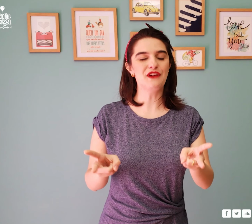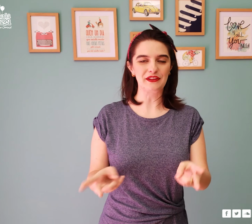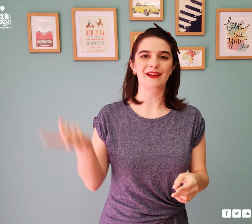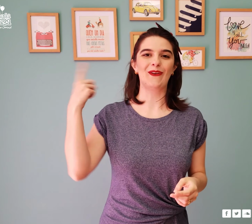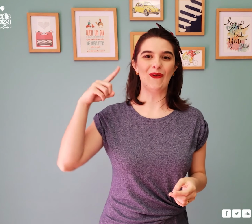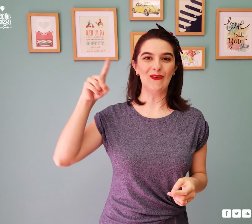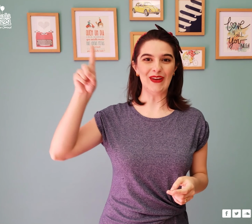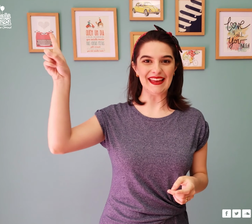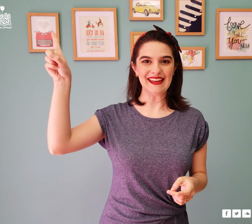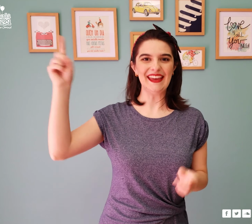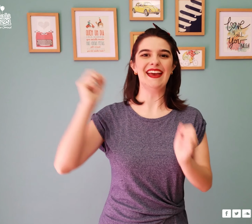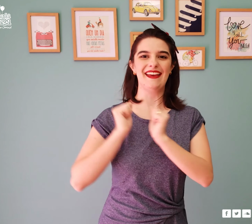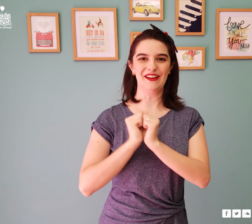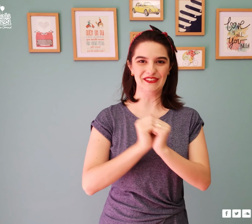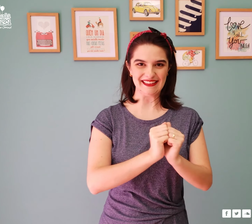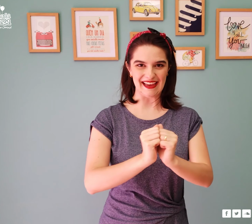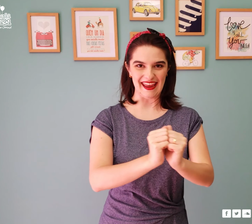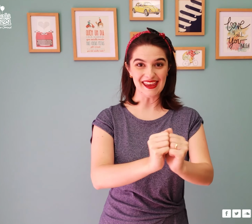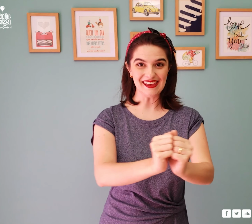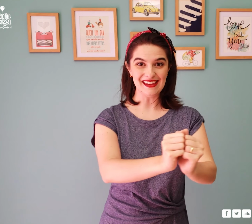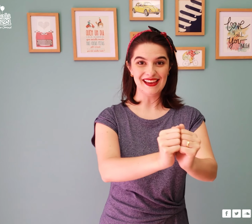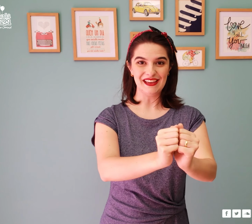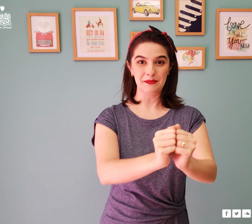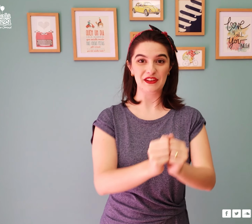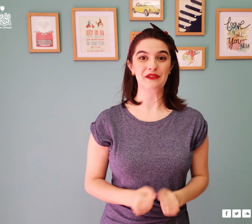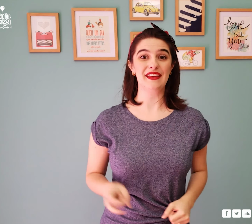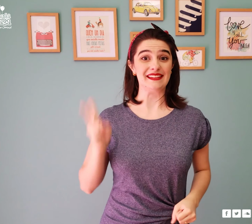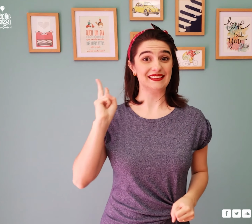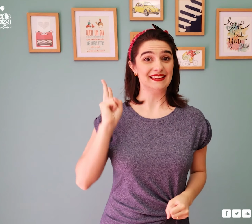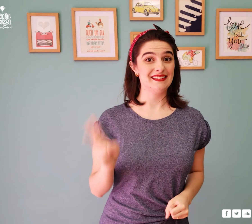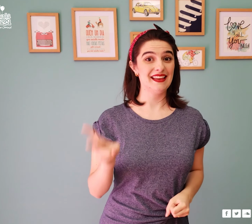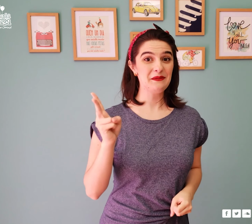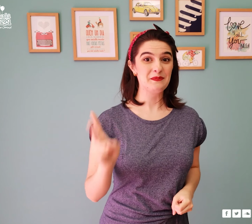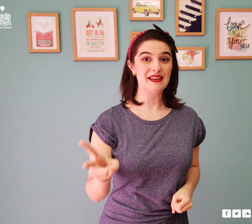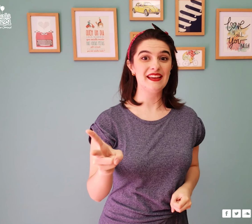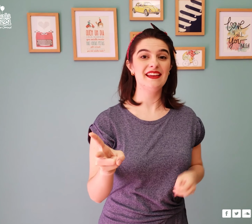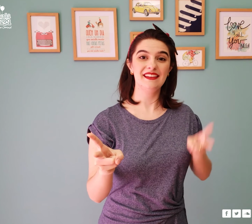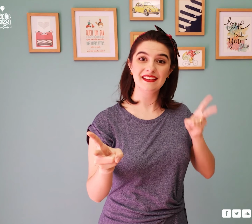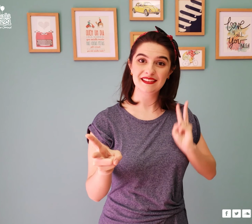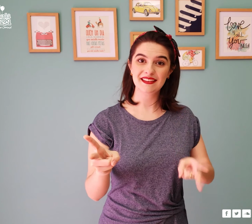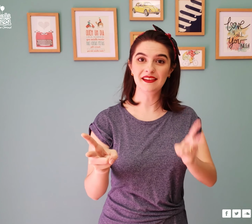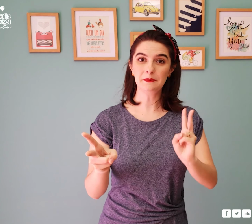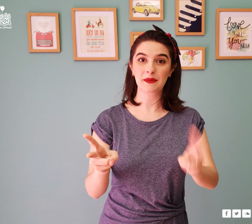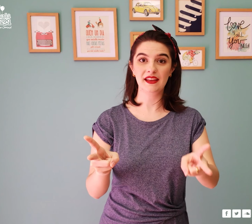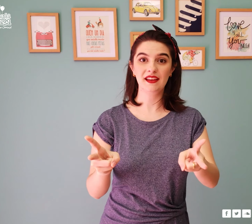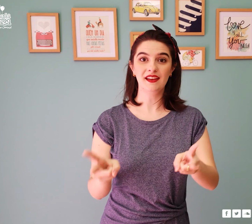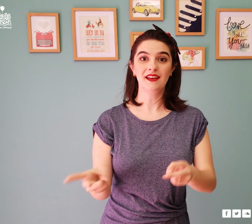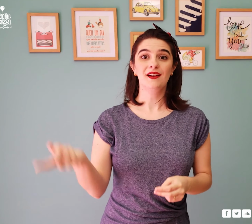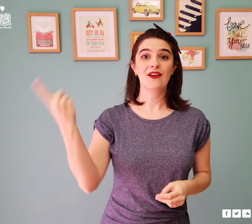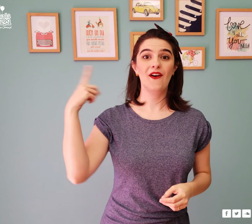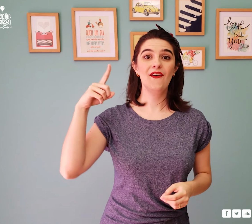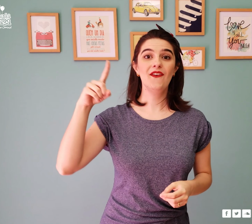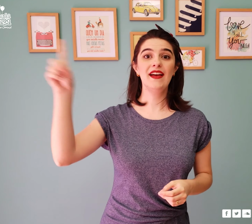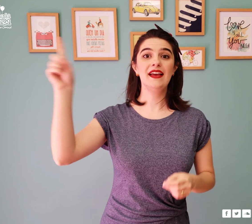volta. Com ele eu andarei. E mais uma vez. Sempre. Sempre. Com ele